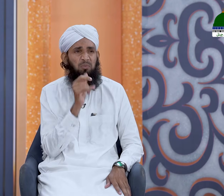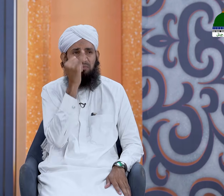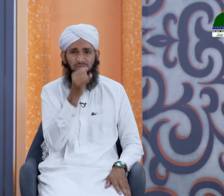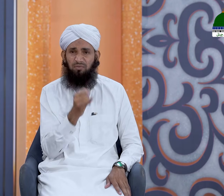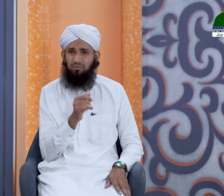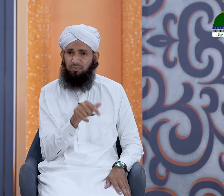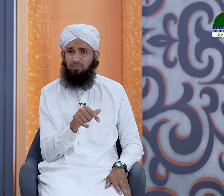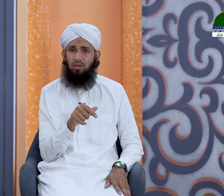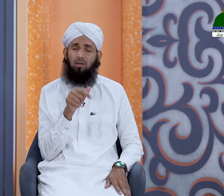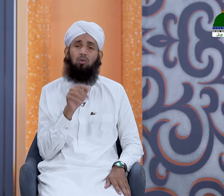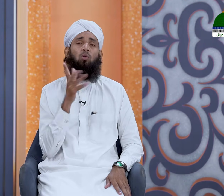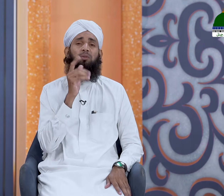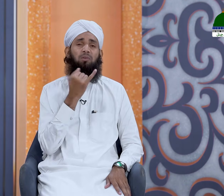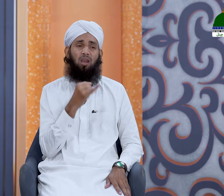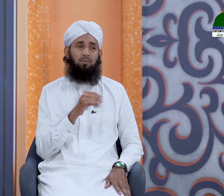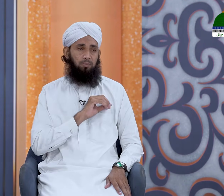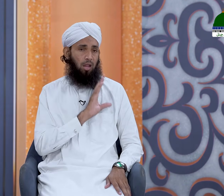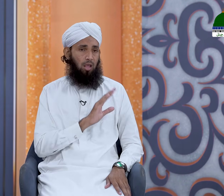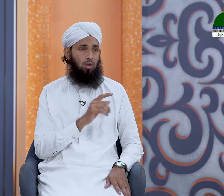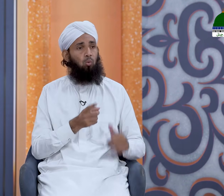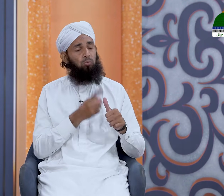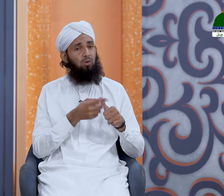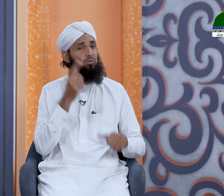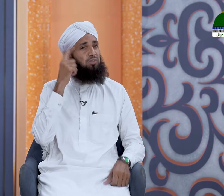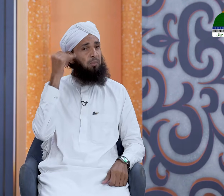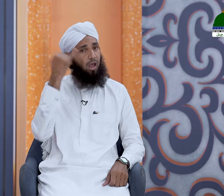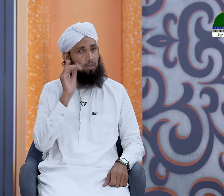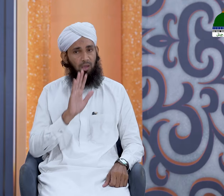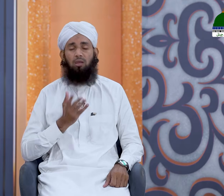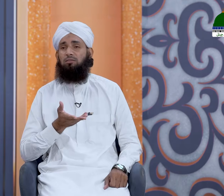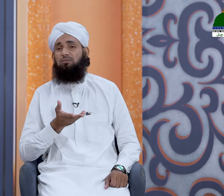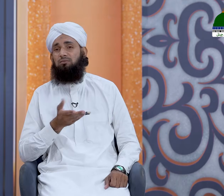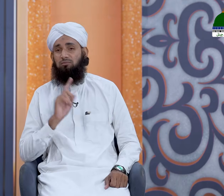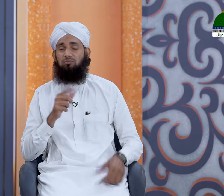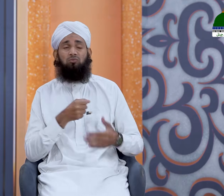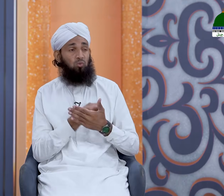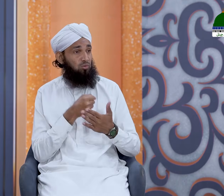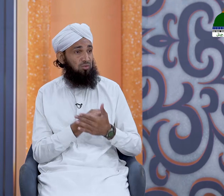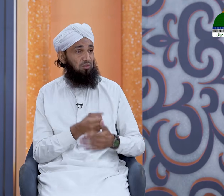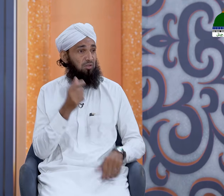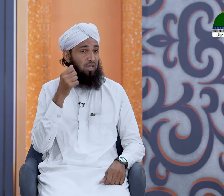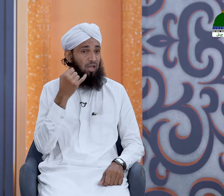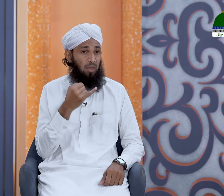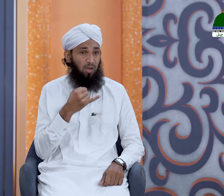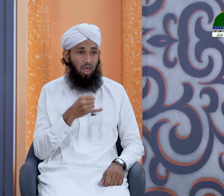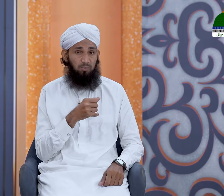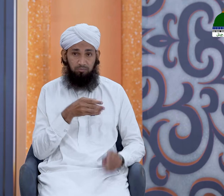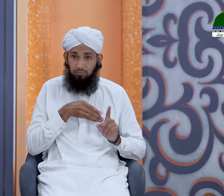اس کے گمان بھی برے ہو جائیں گے. اولاً برے کاموں سے بچیں. اگر بندہ برے کاموں سے نہیں بچتا تو پھر اس کا گمان، جو اس